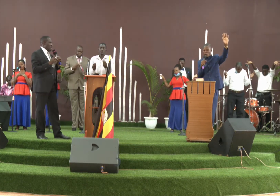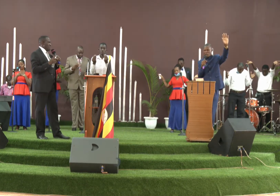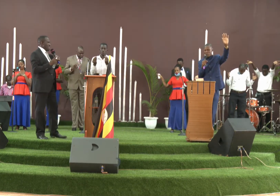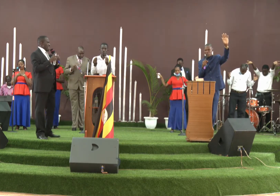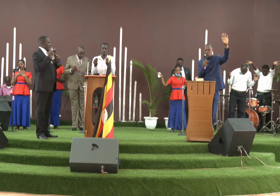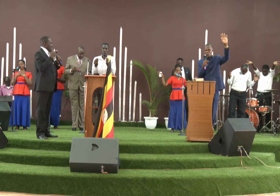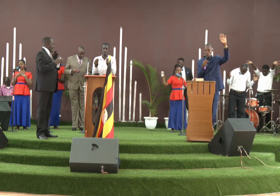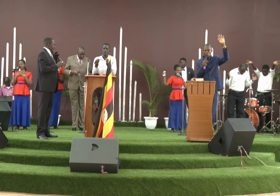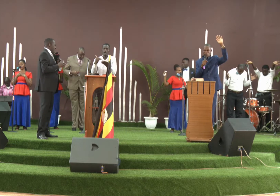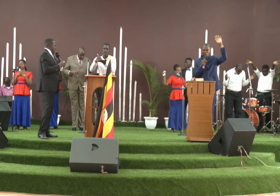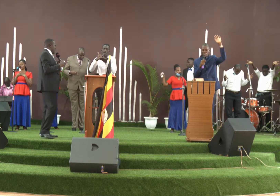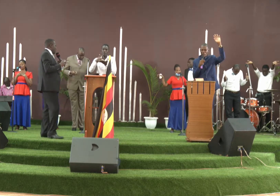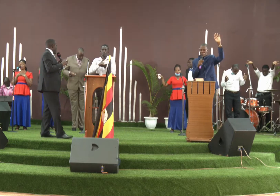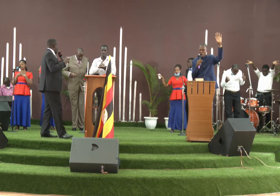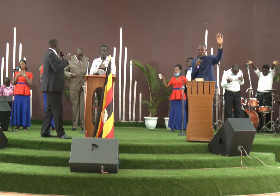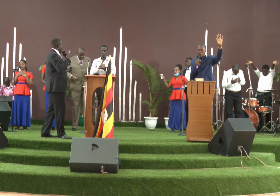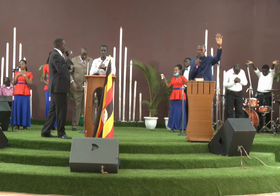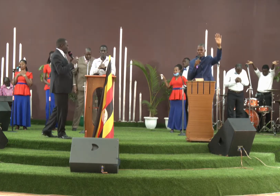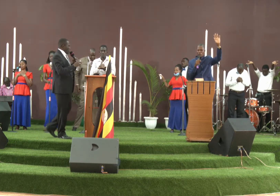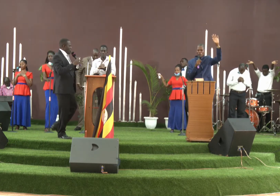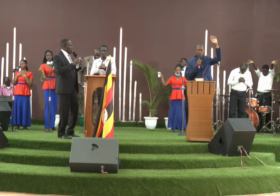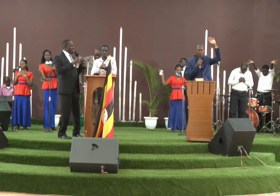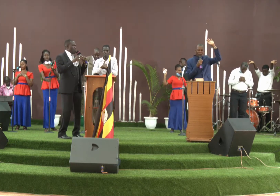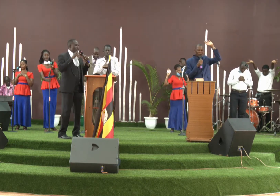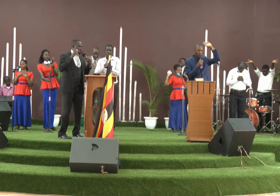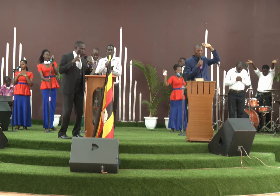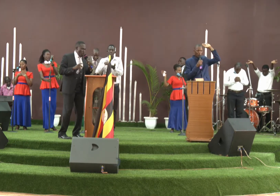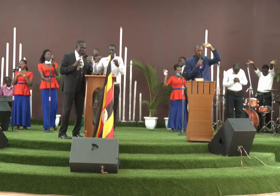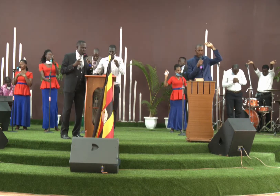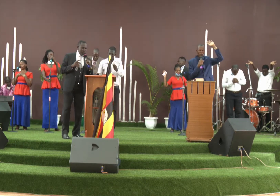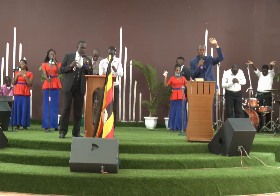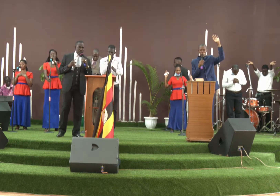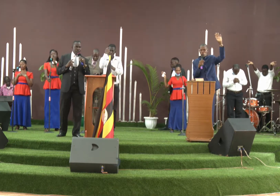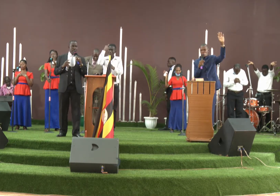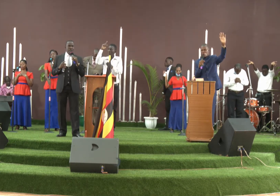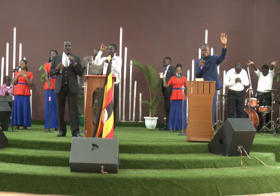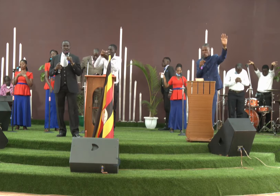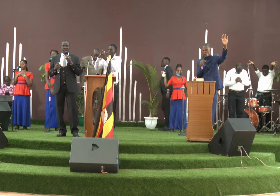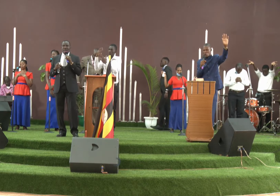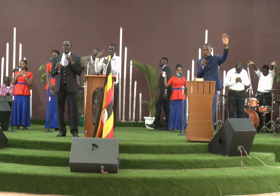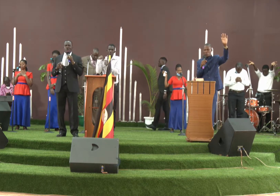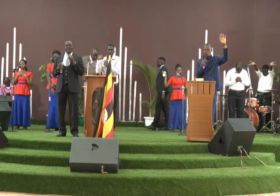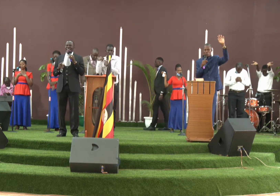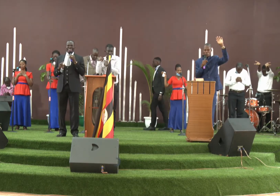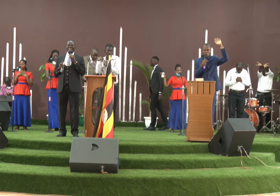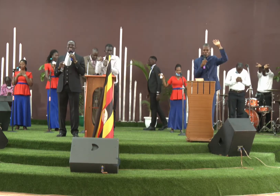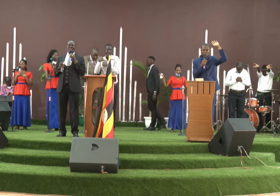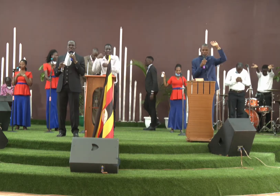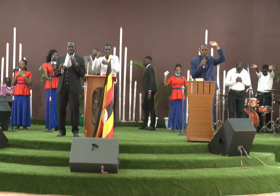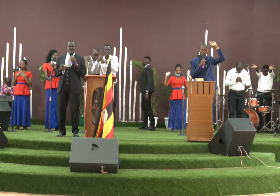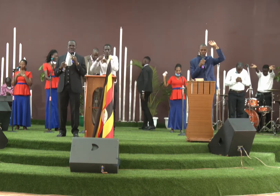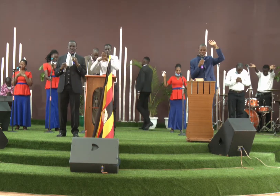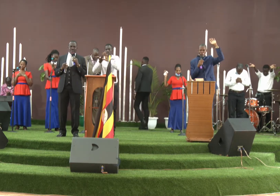nnina okukola. Nyamba. Nyamba. Nzukukira omulimu ogwo. Nzukukira omulimu ogwo. Terengukole nga